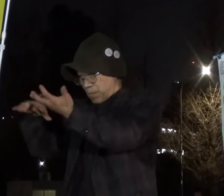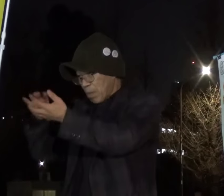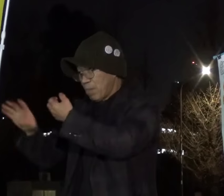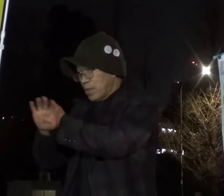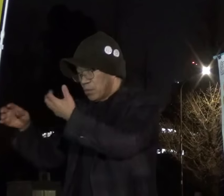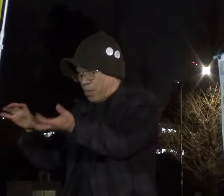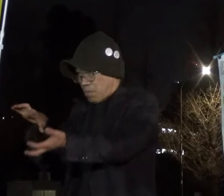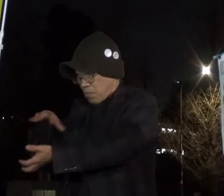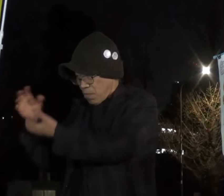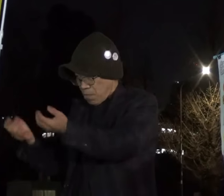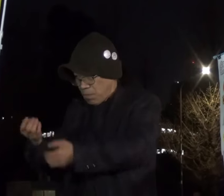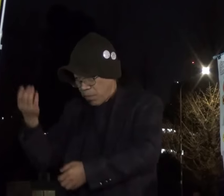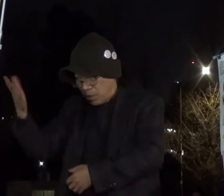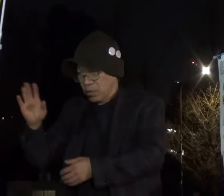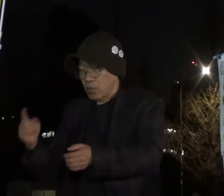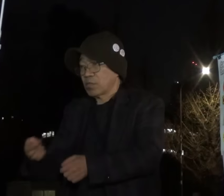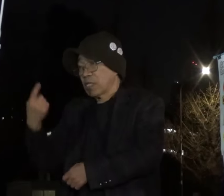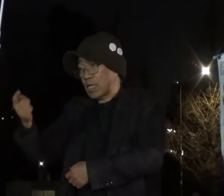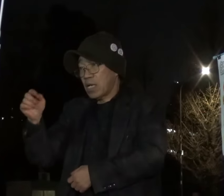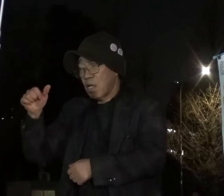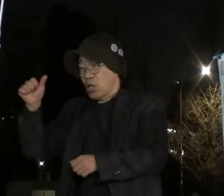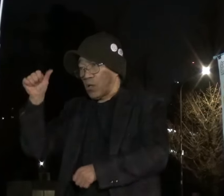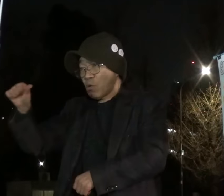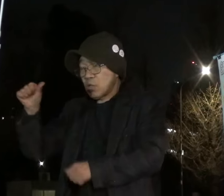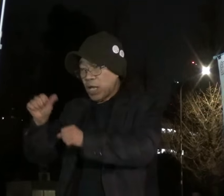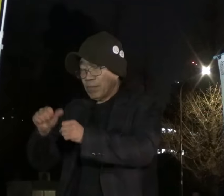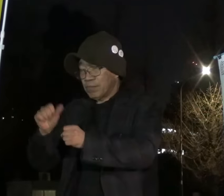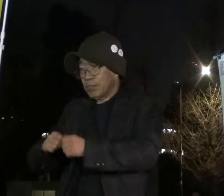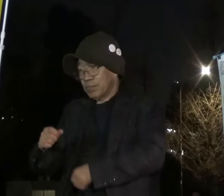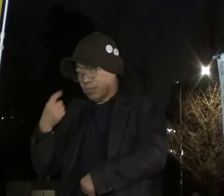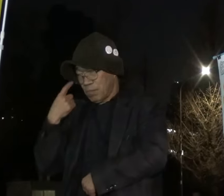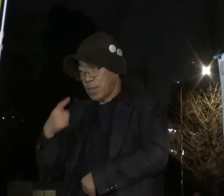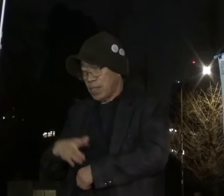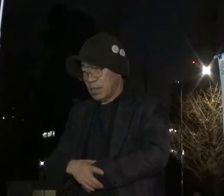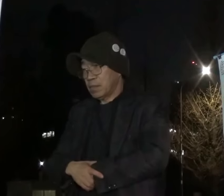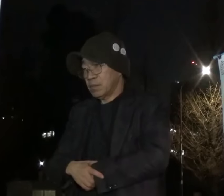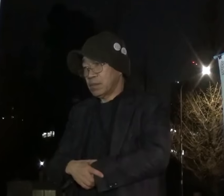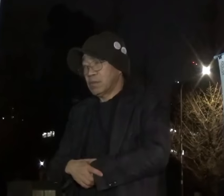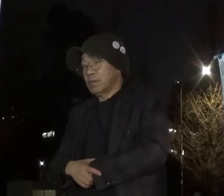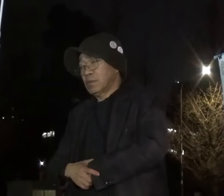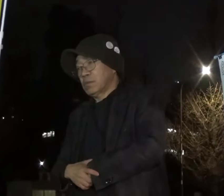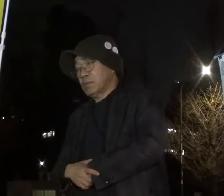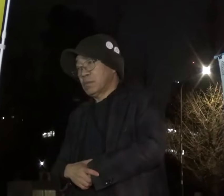5年というのはどういうことかと言いますとですね、ちょっと調べてみました。